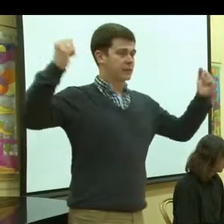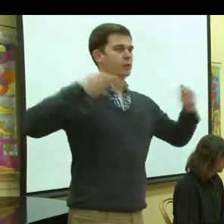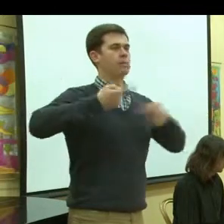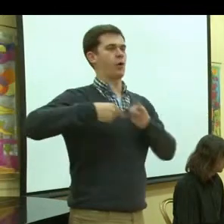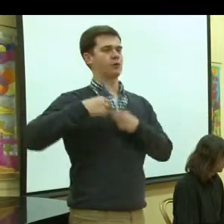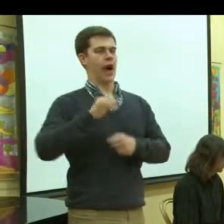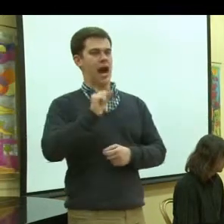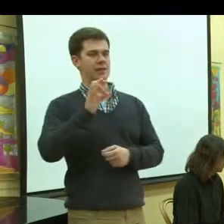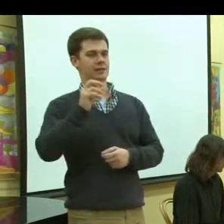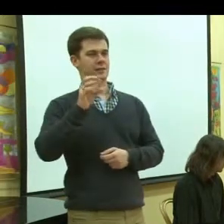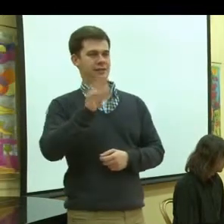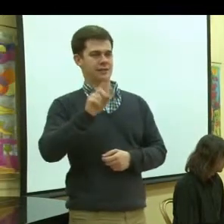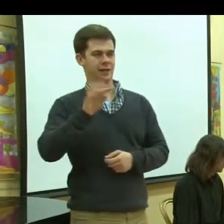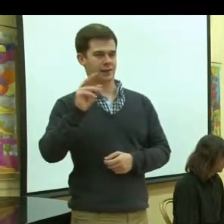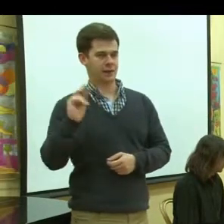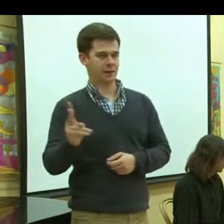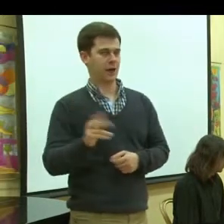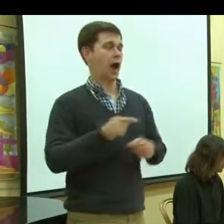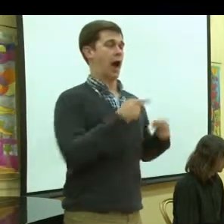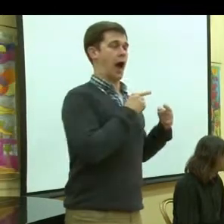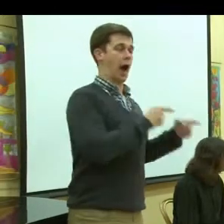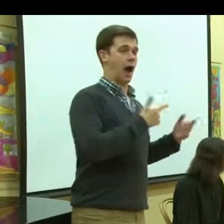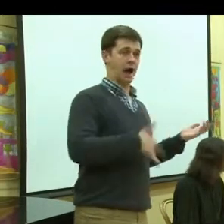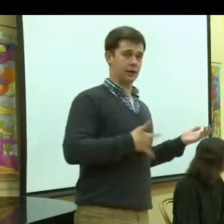od Azteków, natomiast Argentyńczycy ze statków.